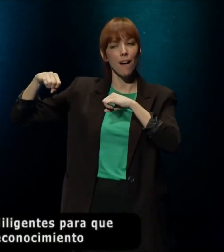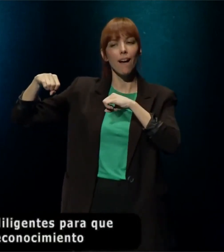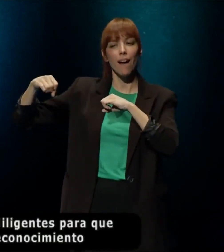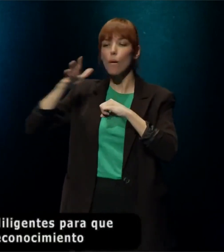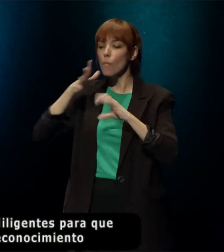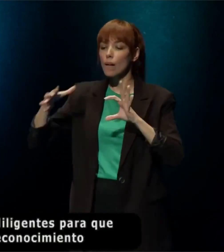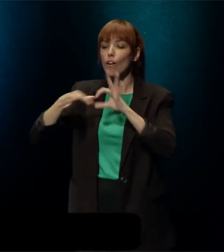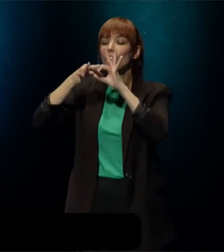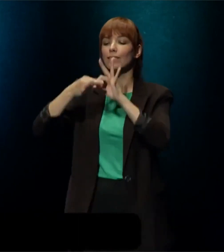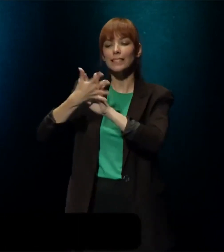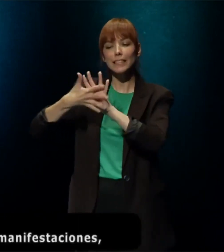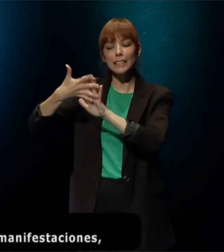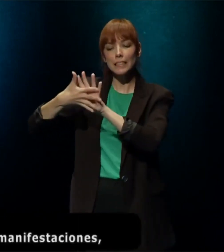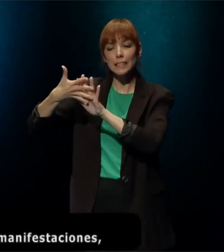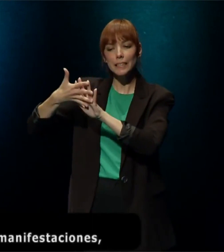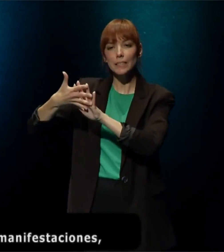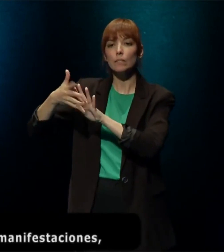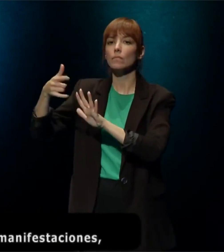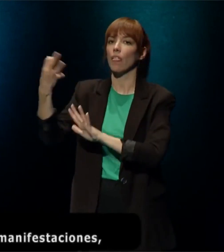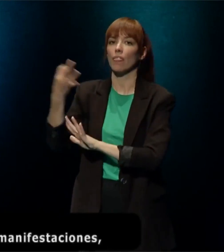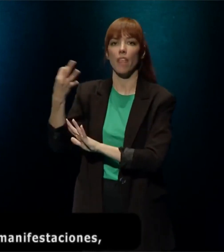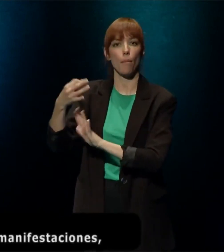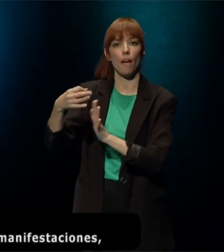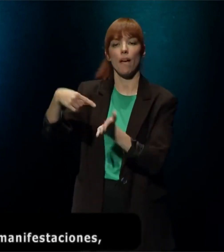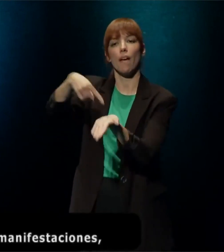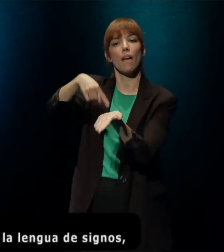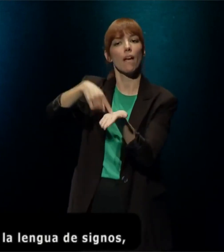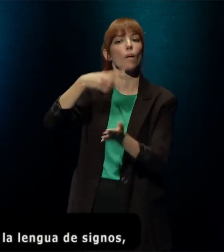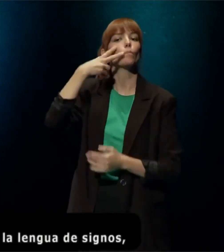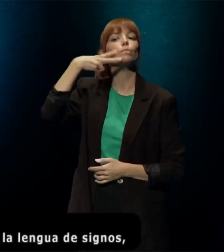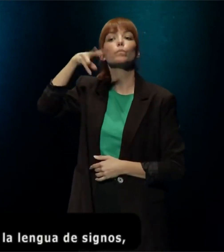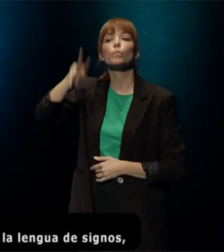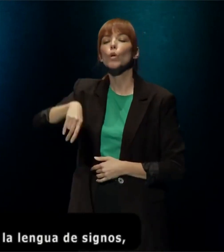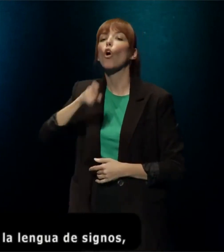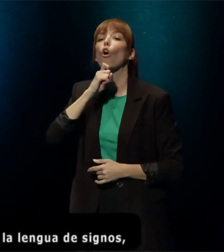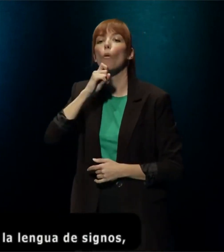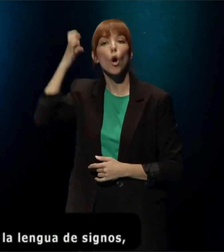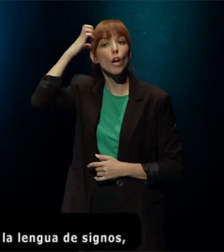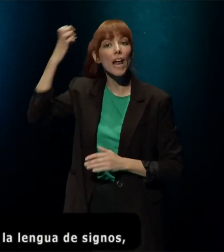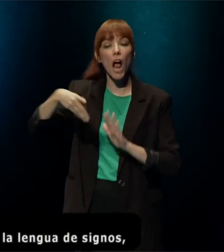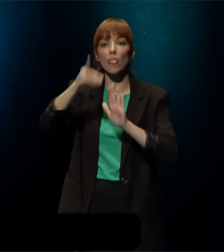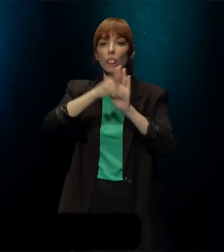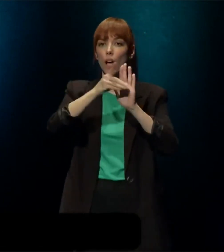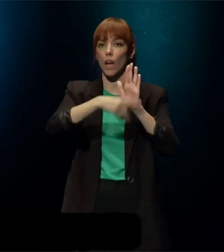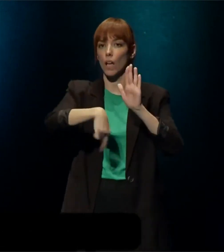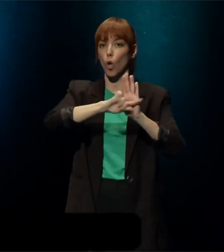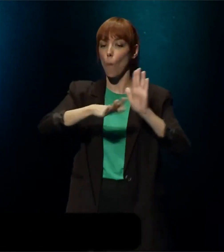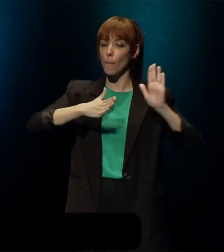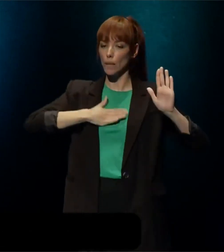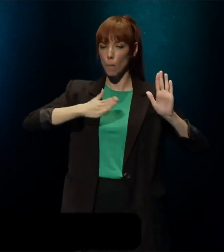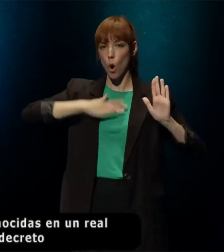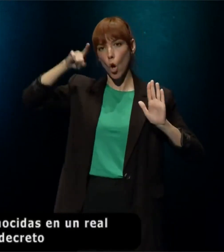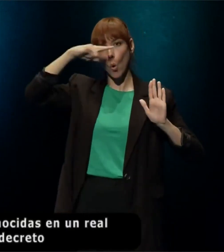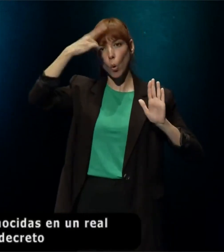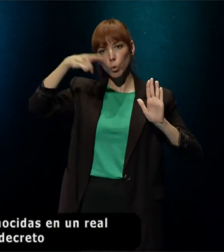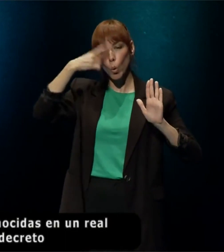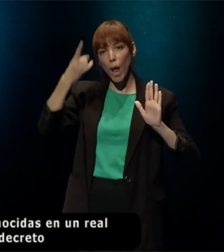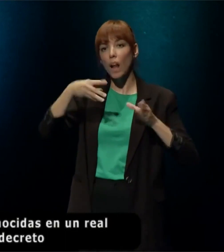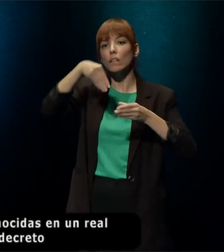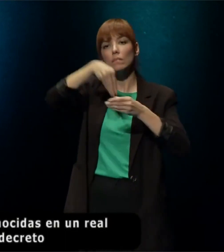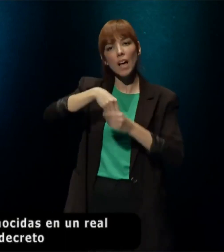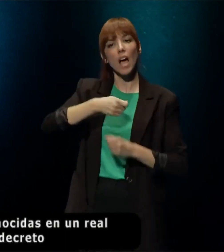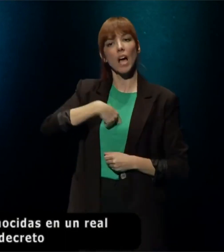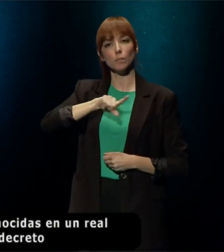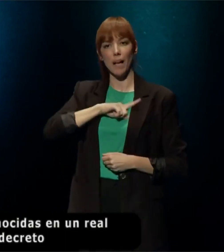de signos sean reconocidas en un Real Decreto Patrimonio Cultural Inmaterial del Estado